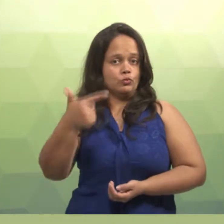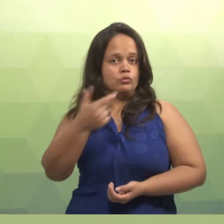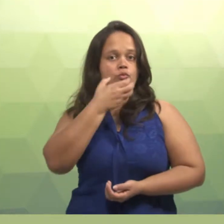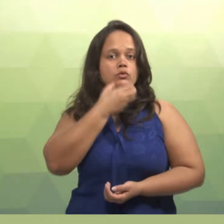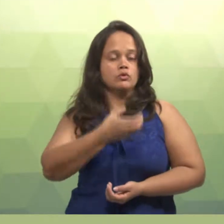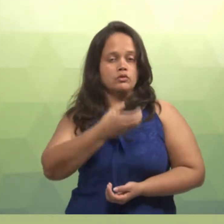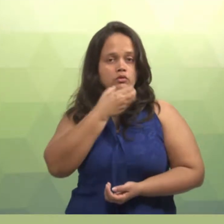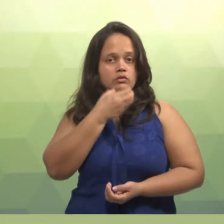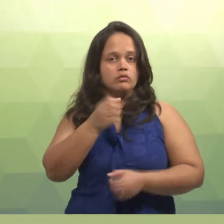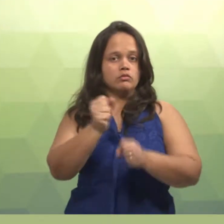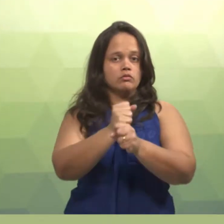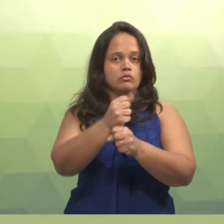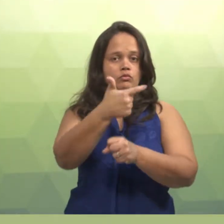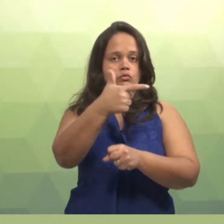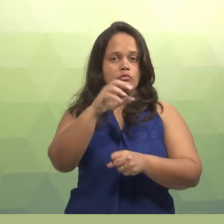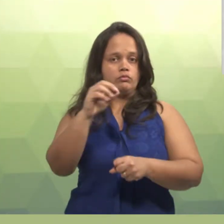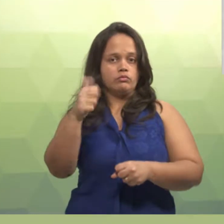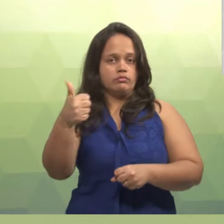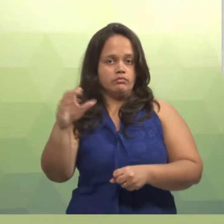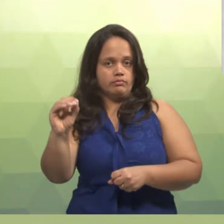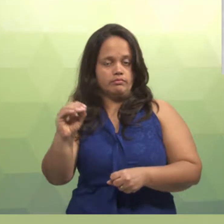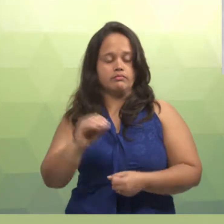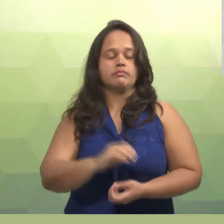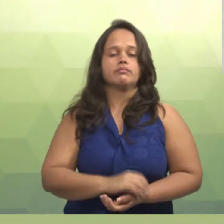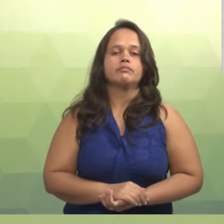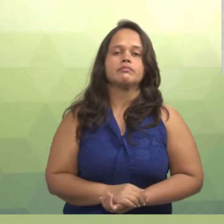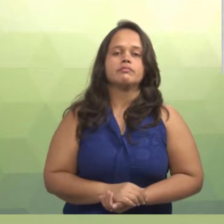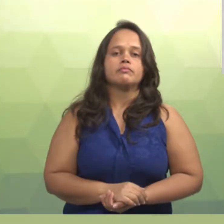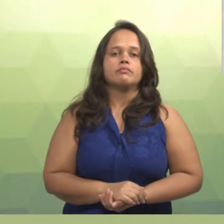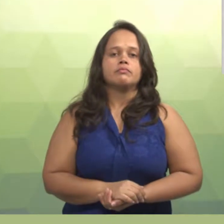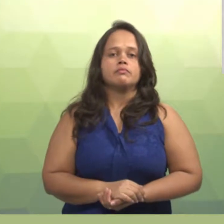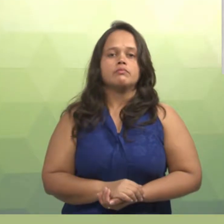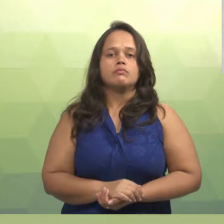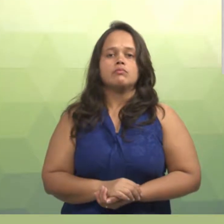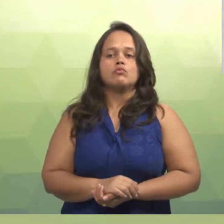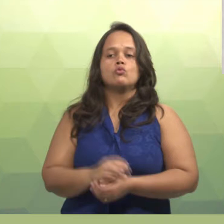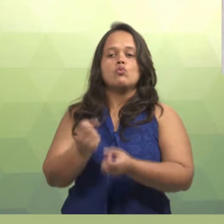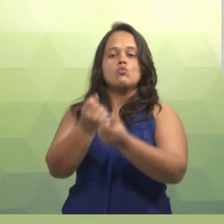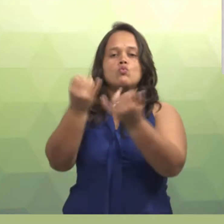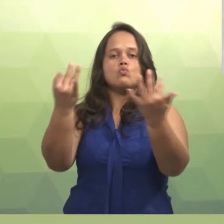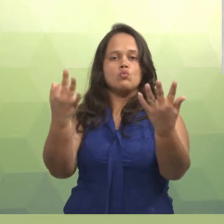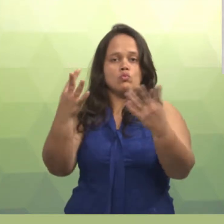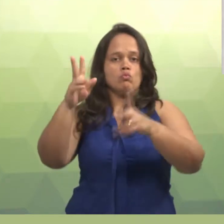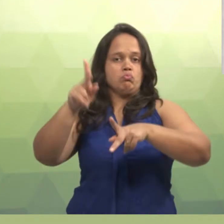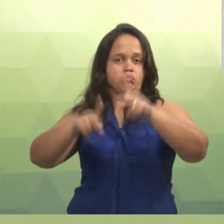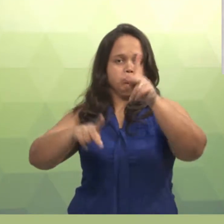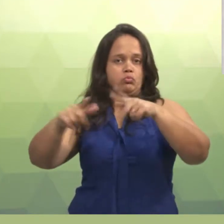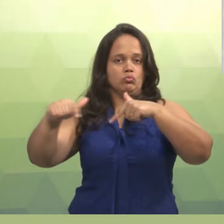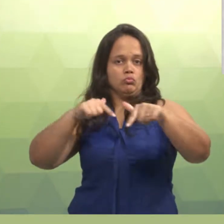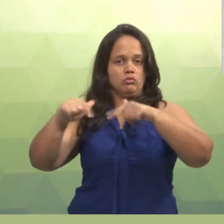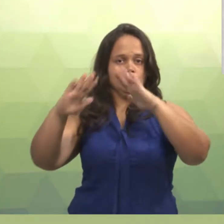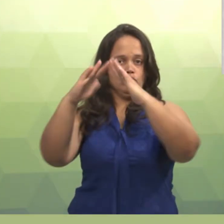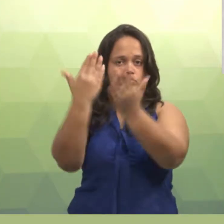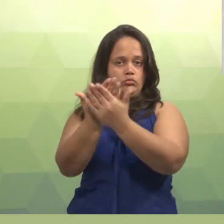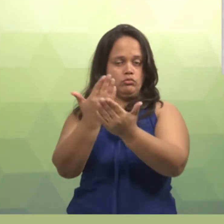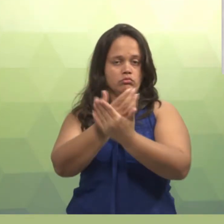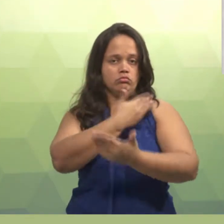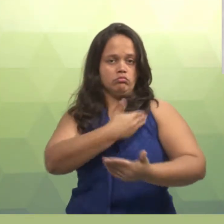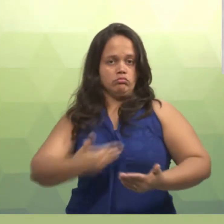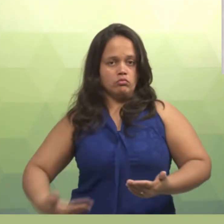de dezembro de 2010. O quadro de pessoal das escolas estaduais observa o número de